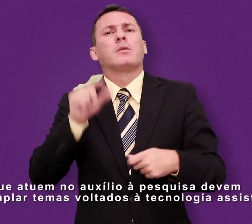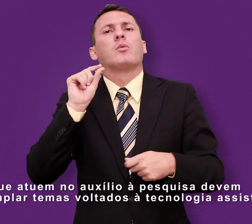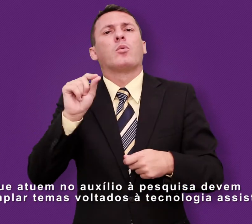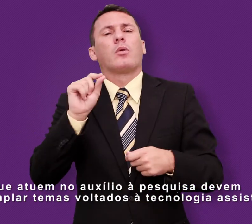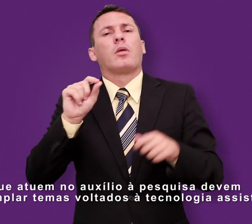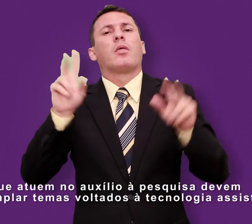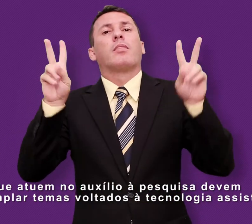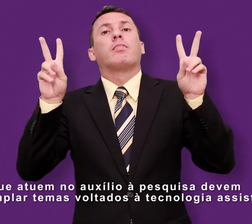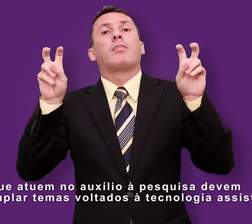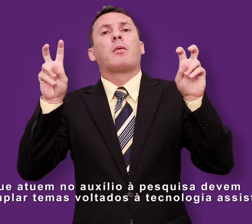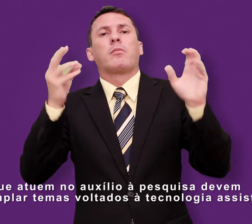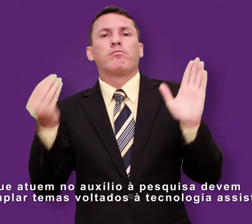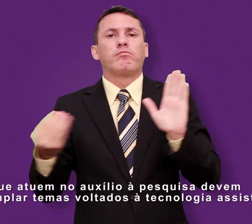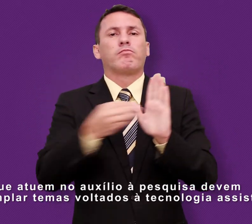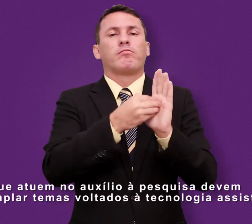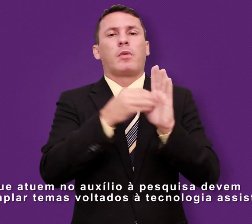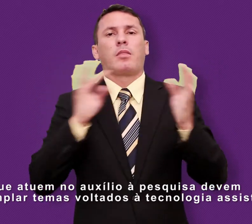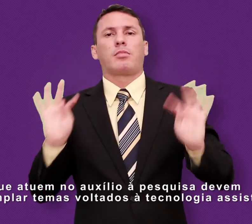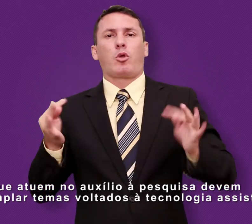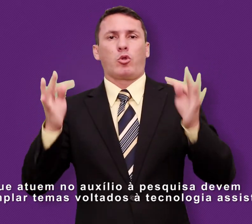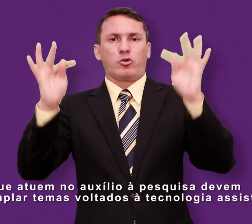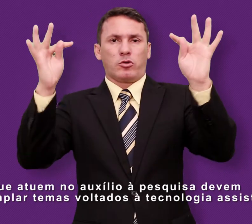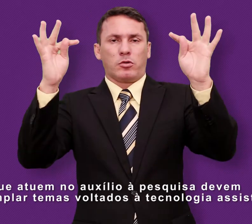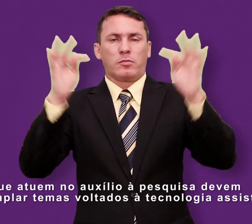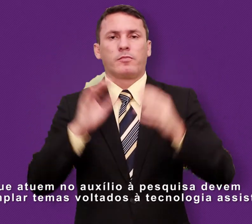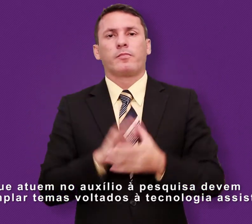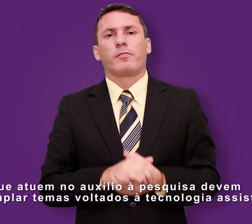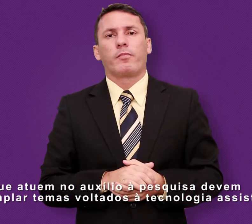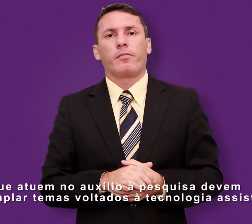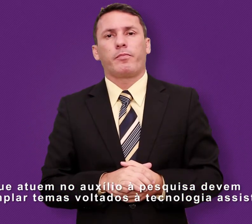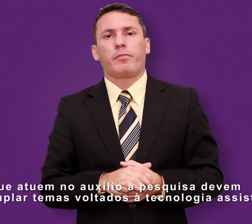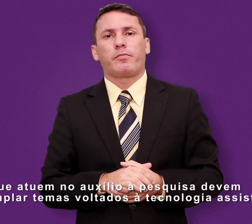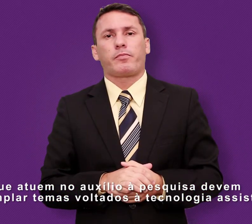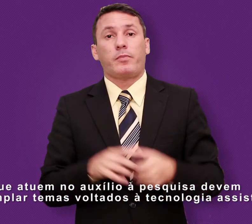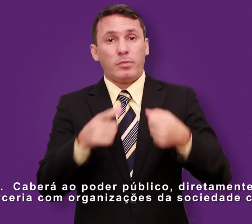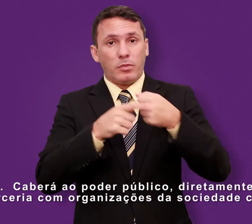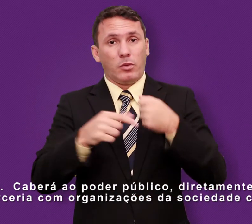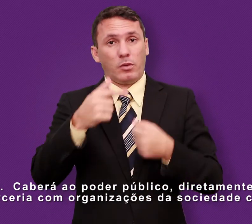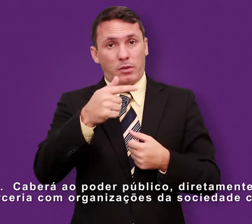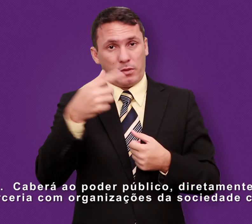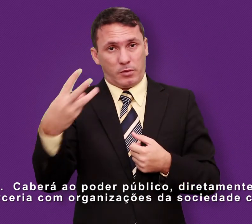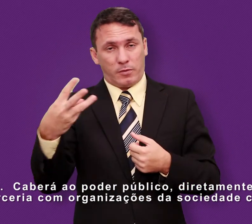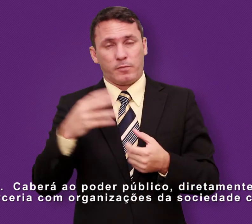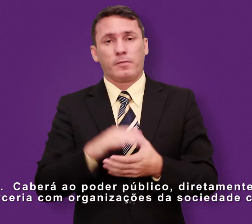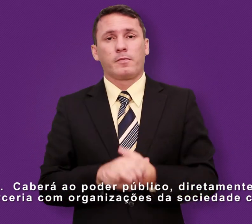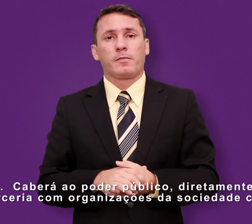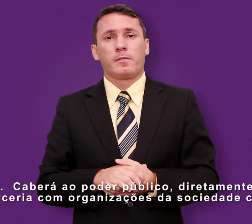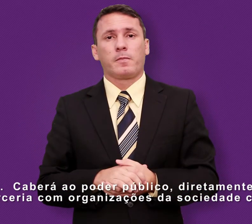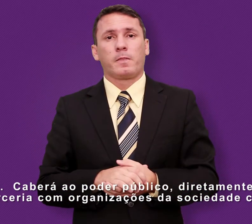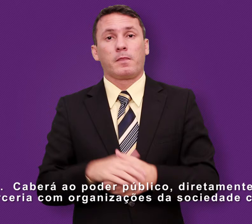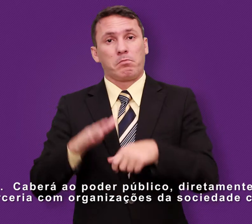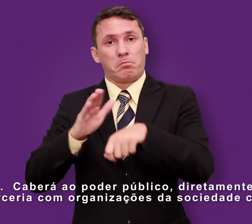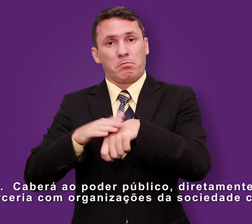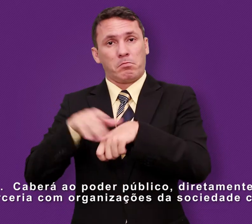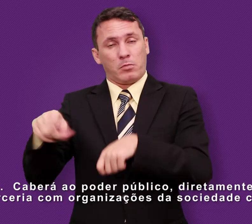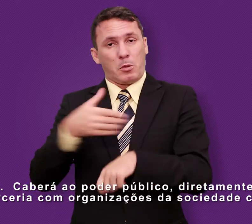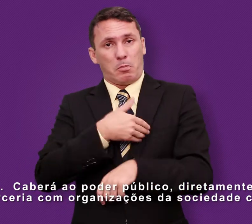pesquisa devem contemplar temas voltados à tecnologia assistiva. Artigo 73. Caberá ao